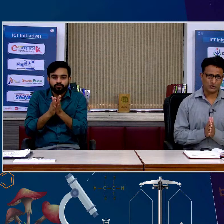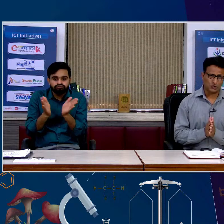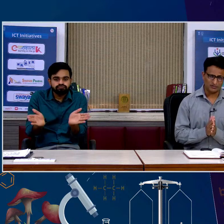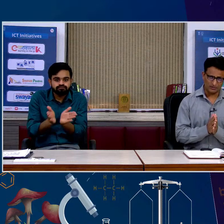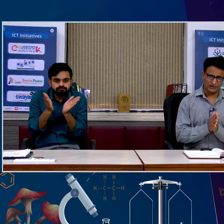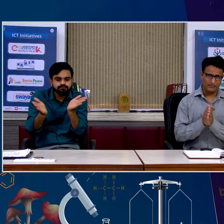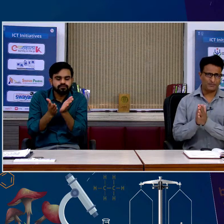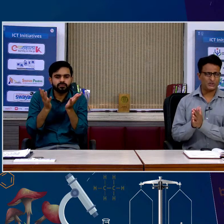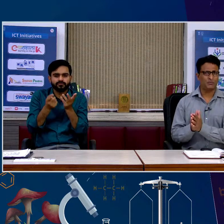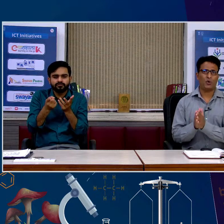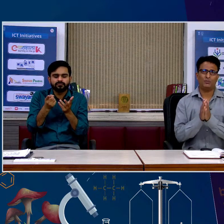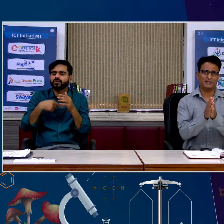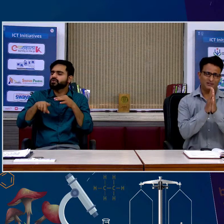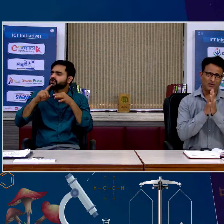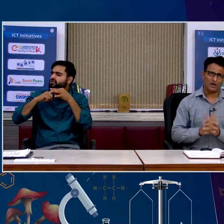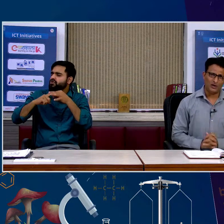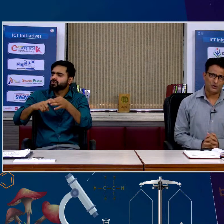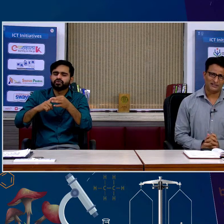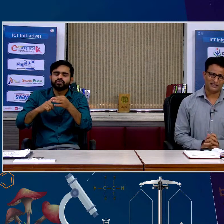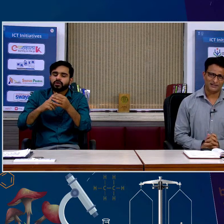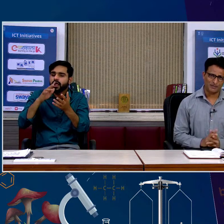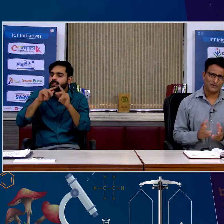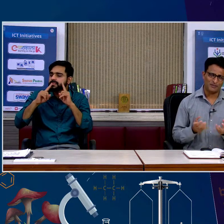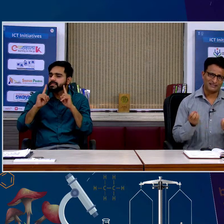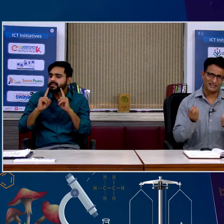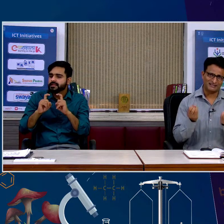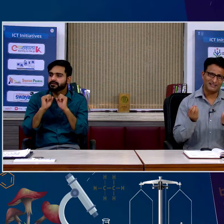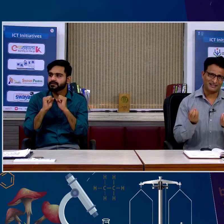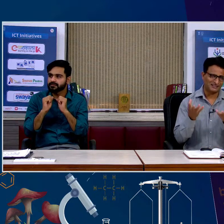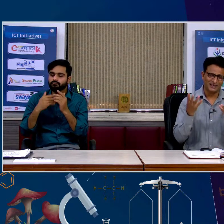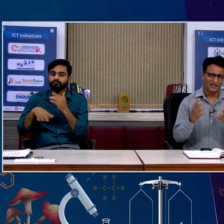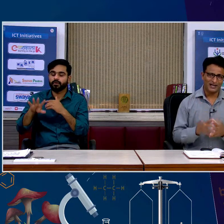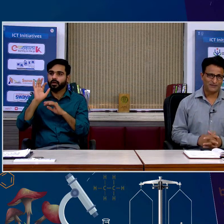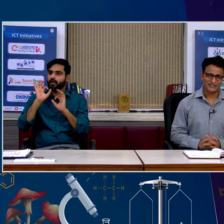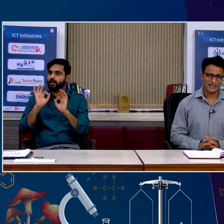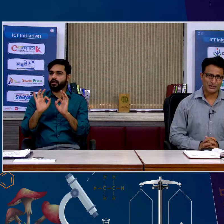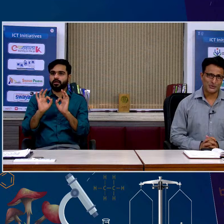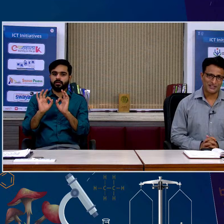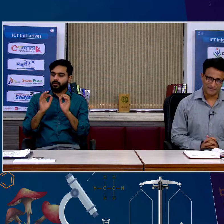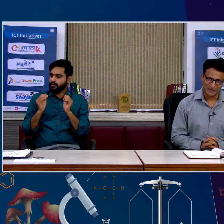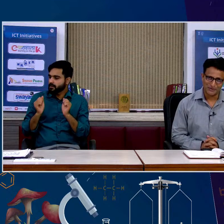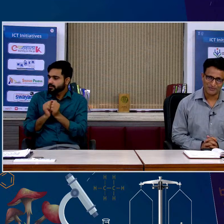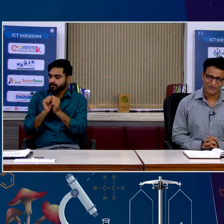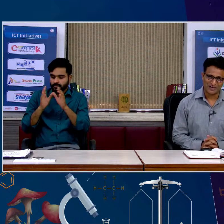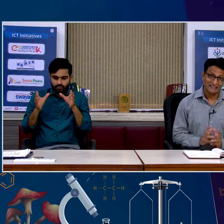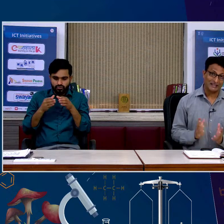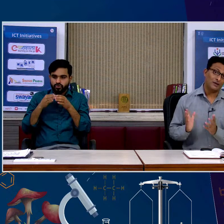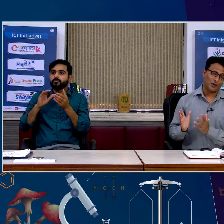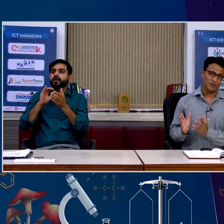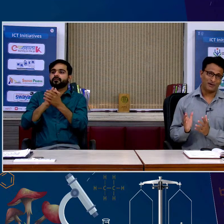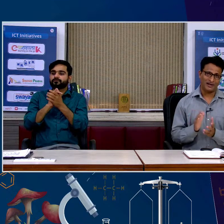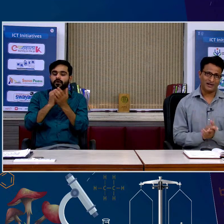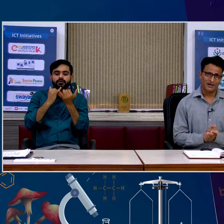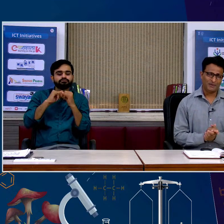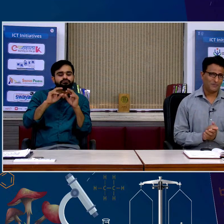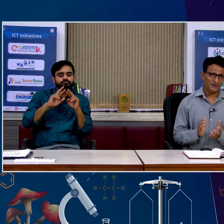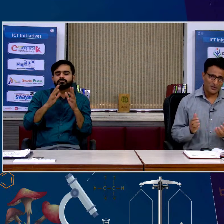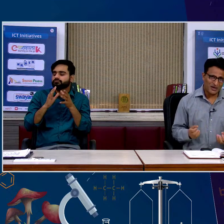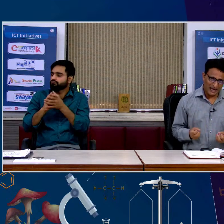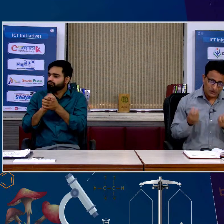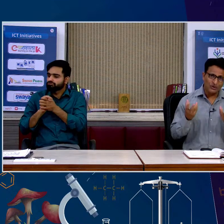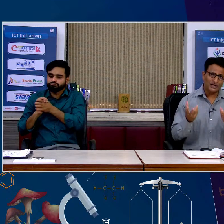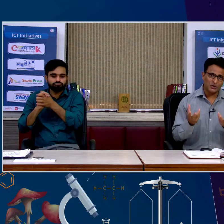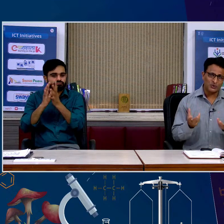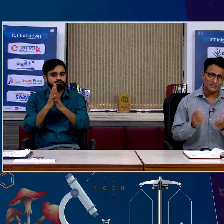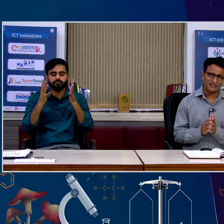चाहें, खासतौर से ये प्रश्न बहुत पेचीदा वहाँ हो जाता है जब आपके पास एक अच्छी खासी आपकी साथियों की जमात हो, आपके फ्रेंड सर्कल बहुत बड़ा है, बट वी आर